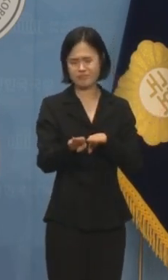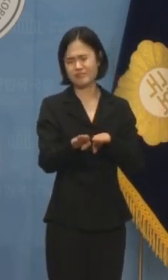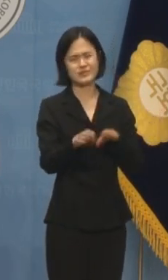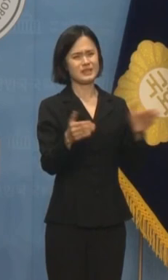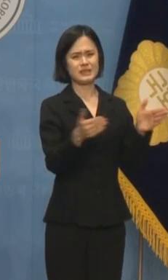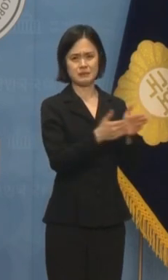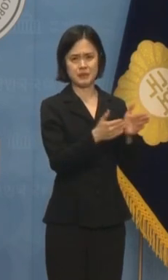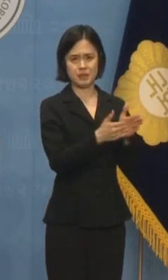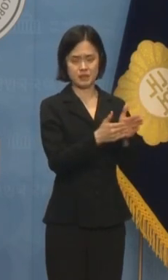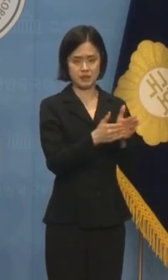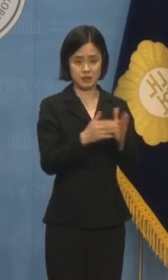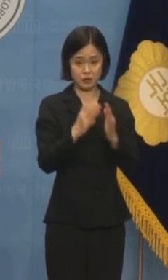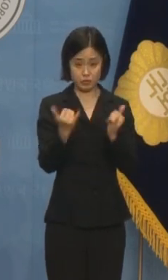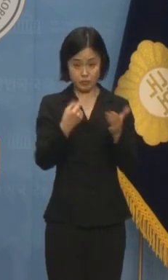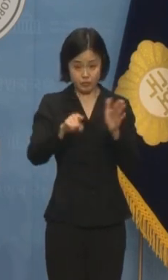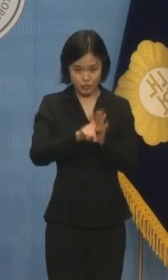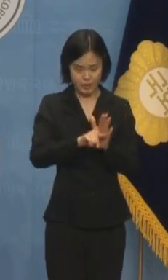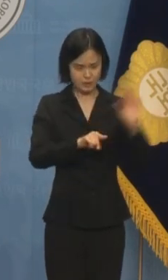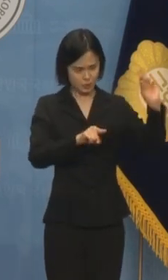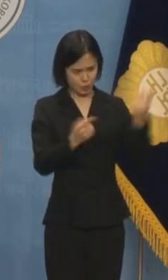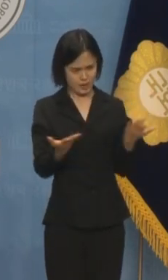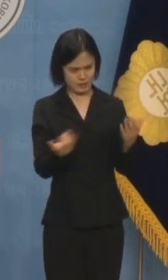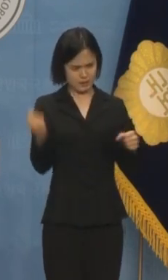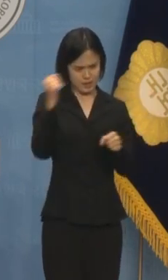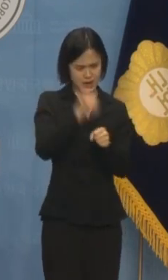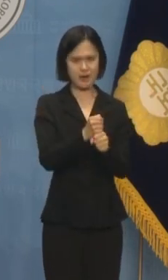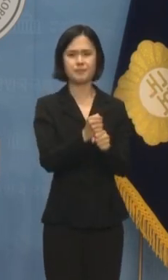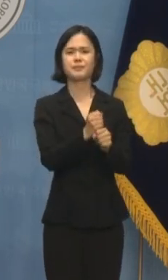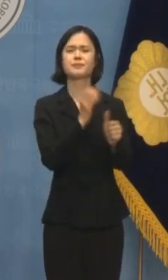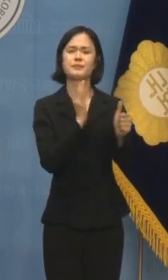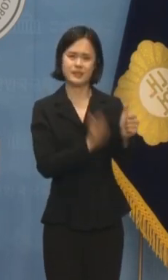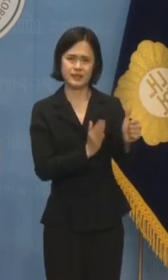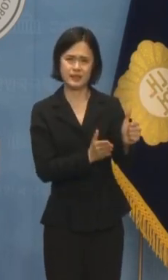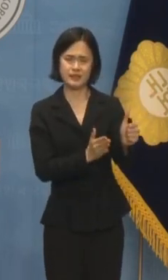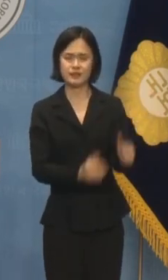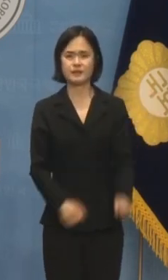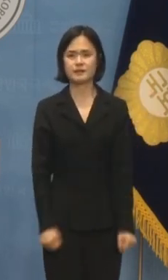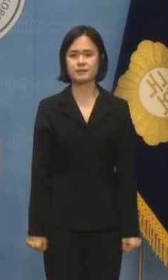돌아오기를 다시 한번 간곡히 당부드립니다